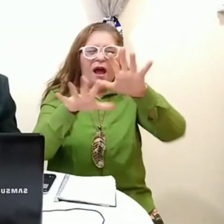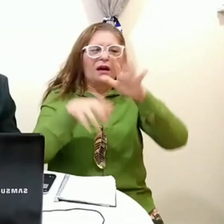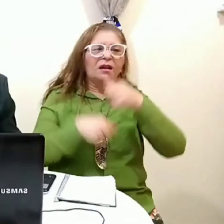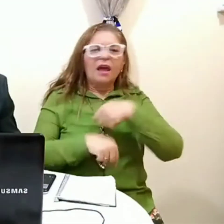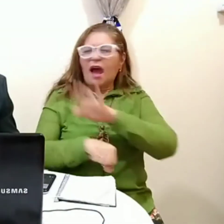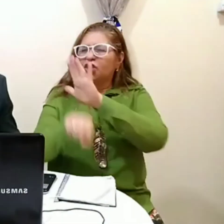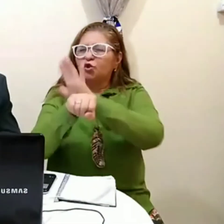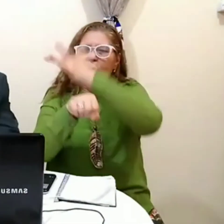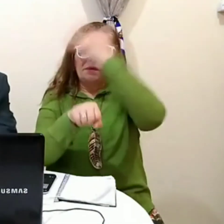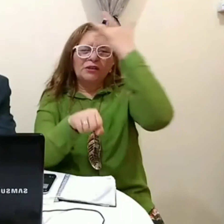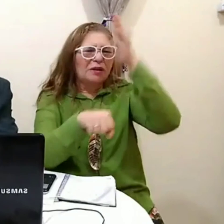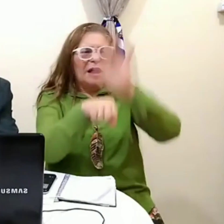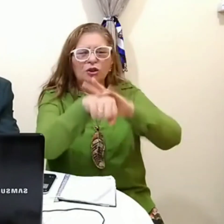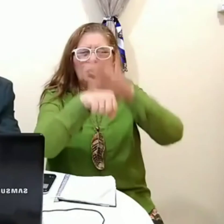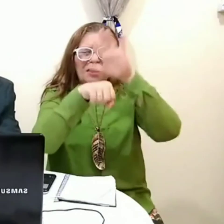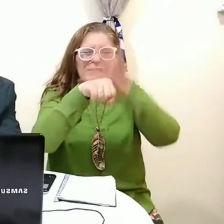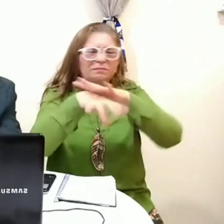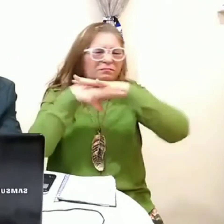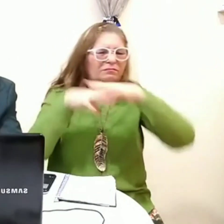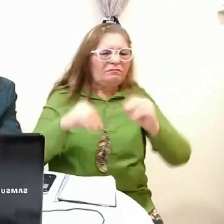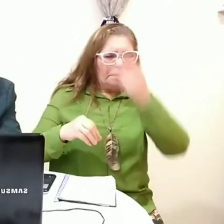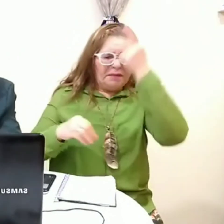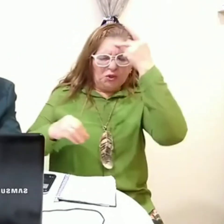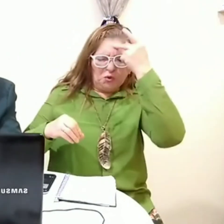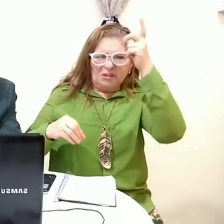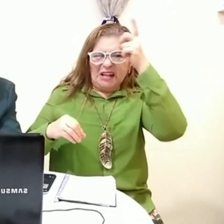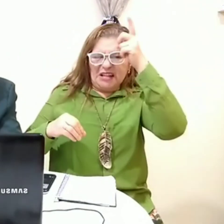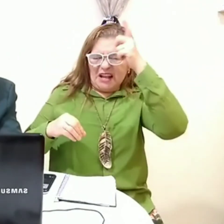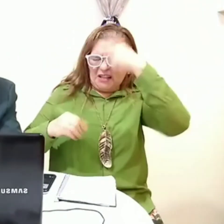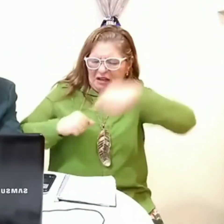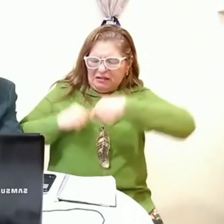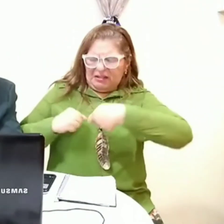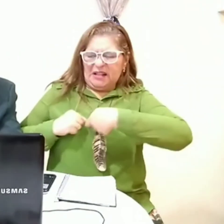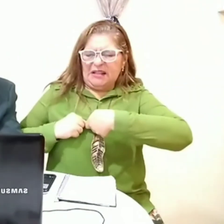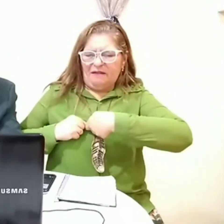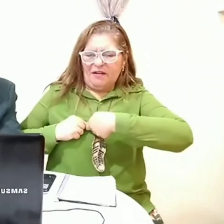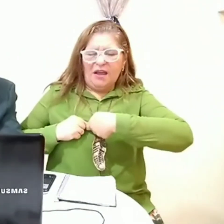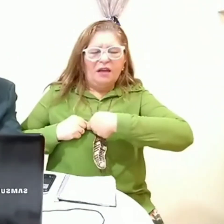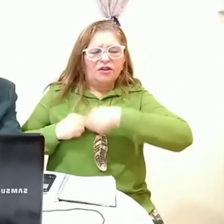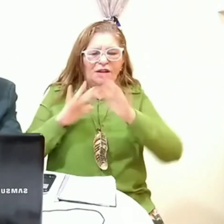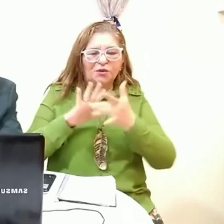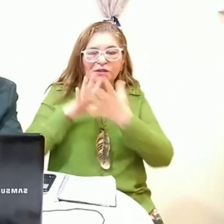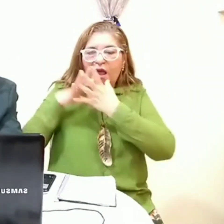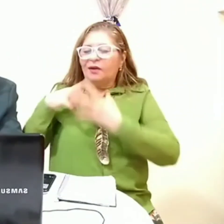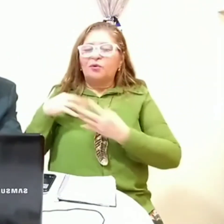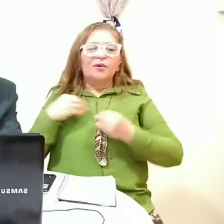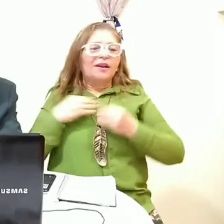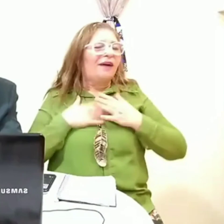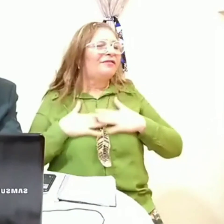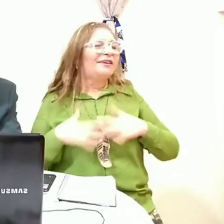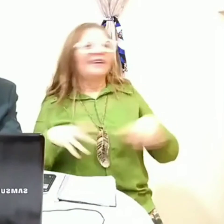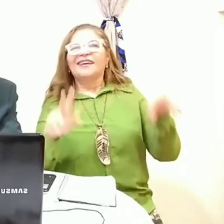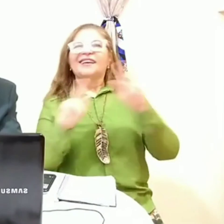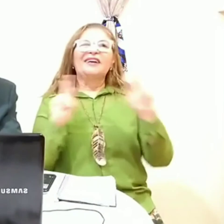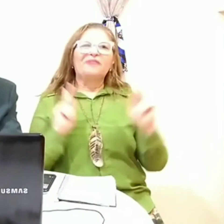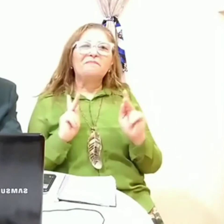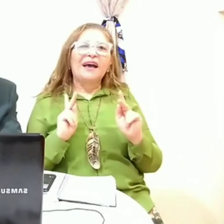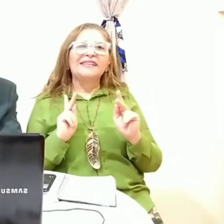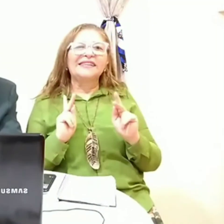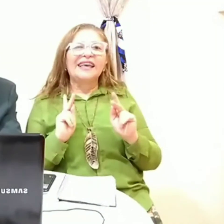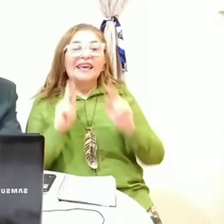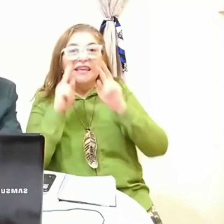e curando a todos os oprimidos do diabo, porque Deus era com ele. E nós somos testemunhas de tudo